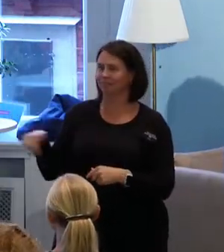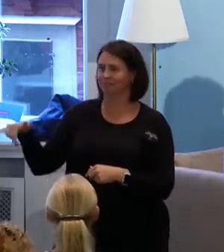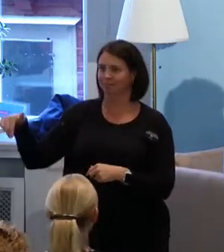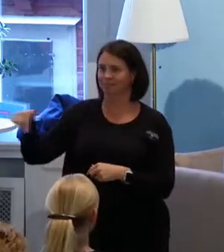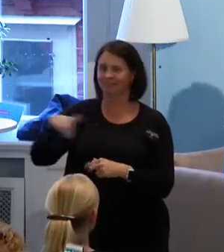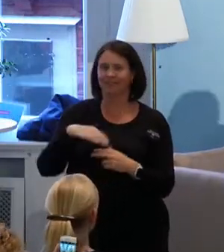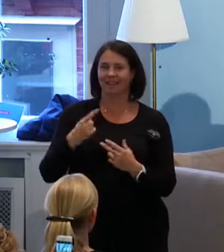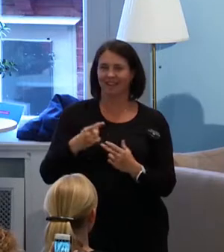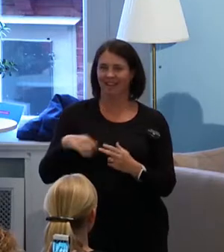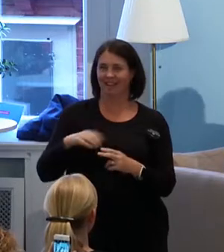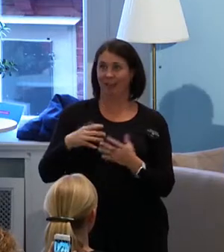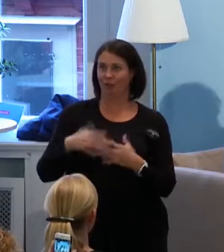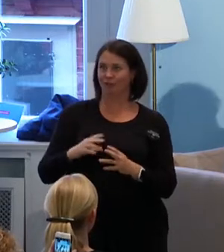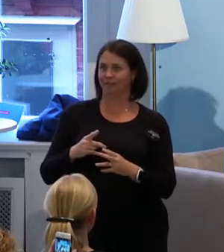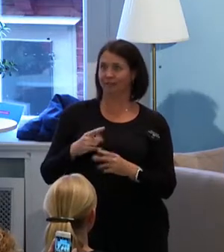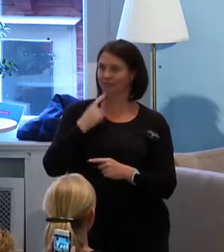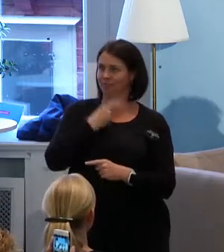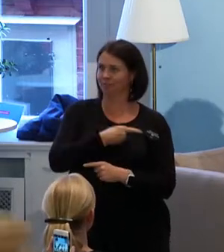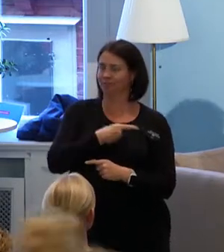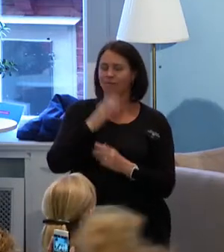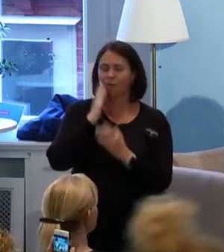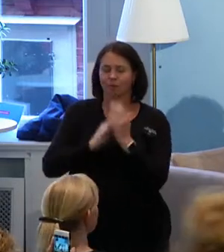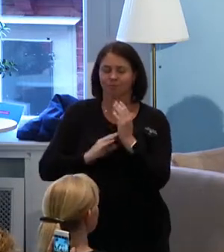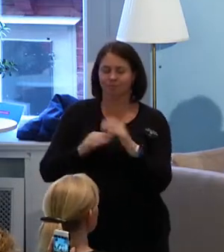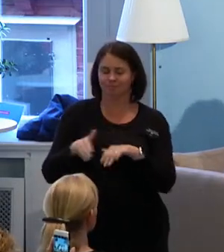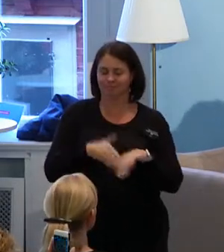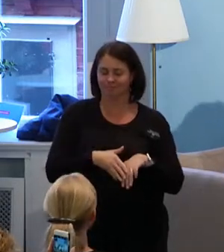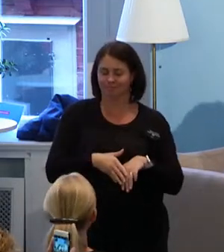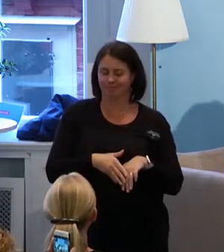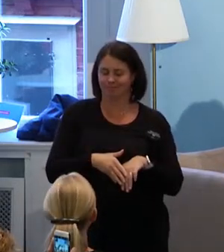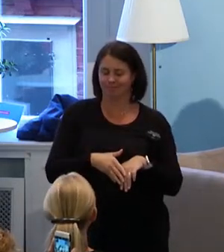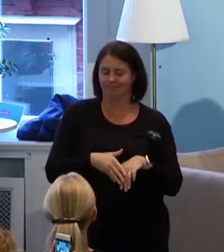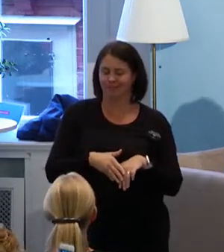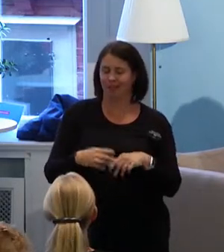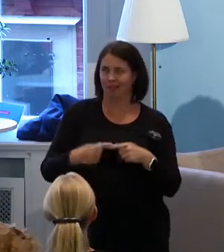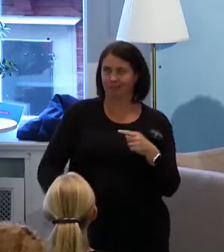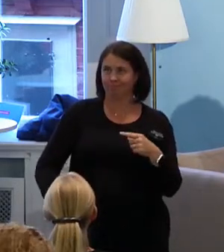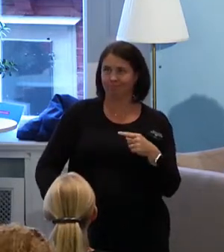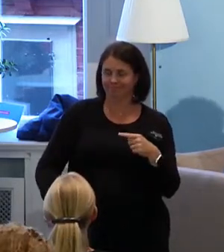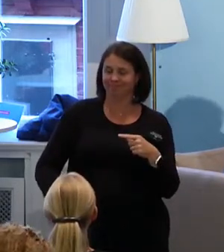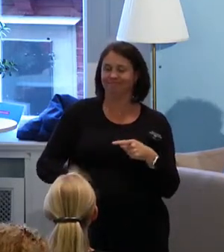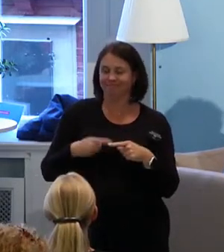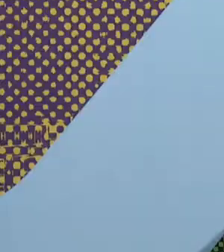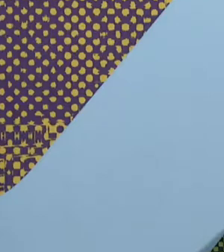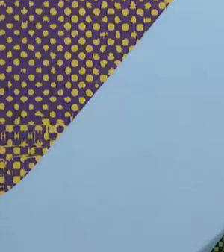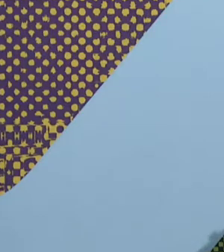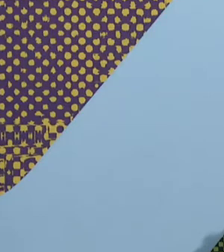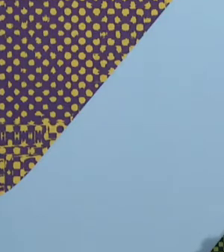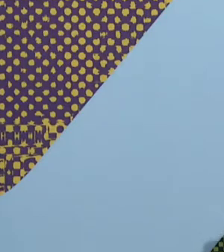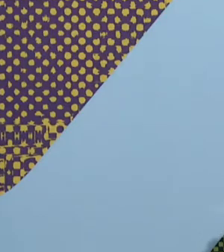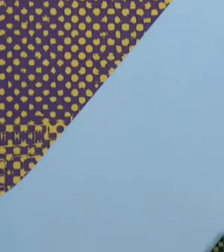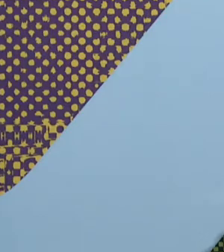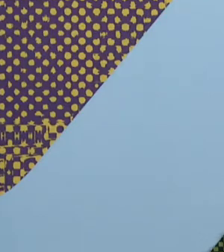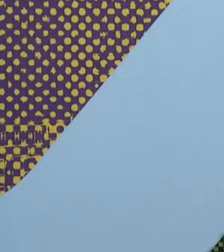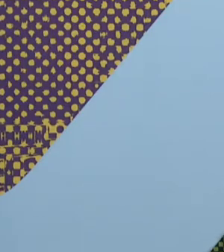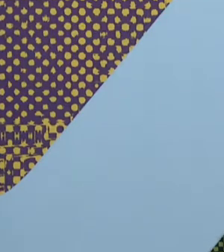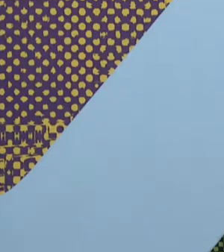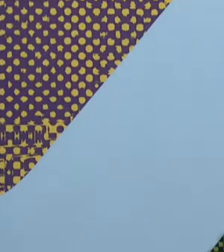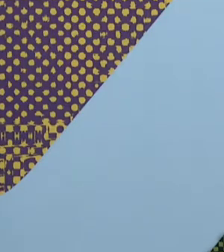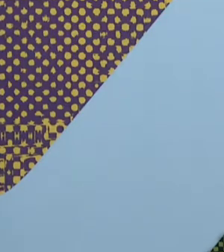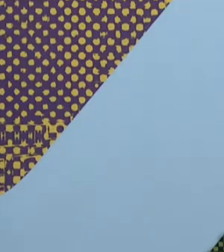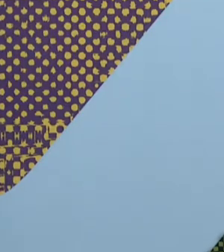en apparat. Ja. Tack. Förlåt. Var var vi någonstans? Jo, gränsöverskridning. Alltså det är ju så här, i Malmö stad är det så här